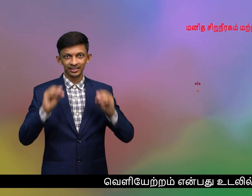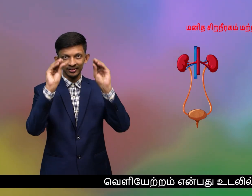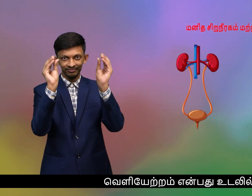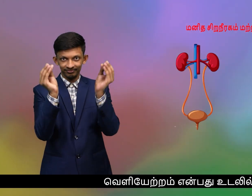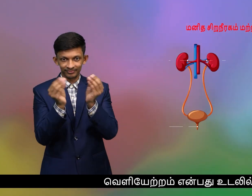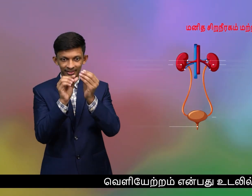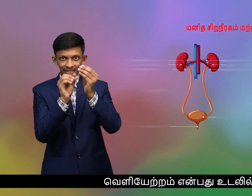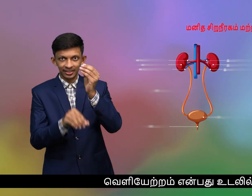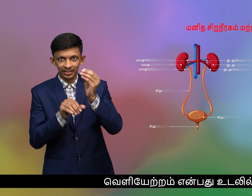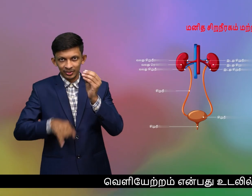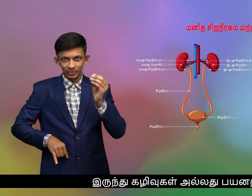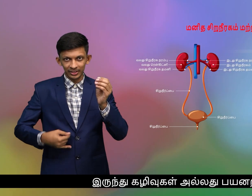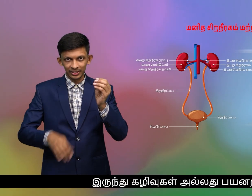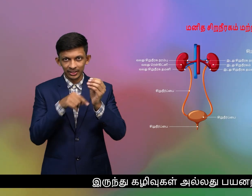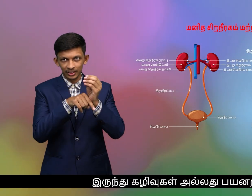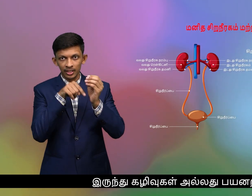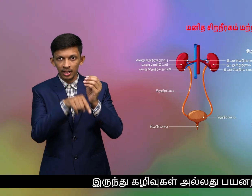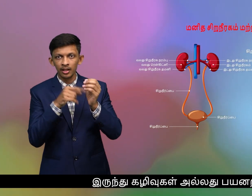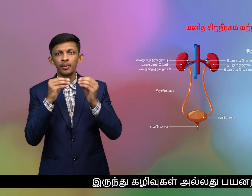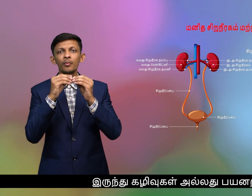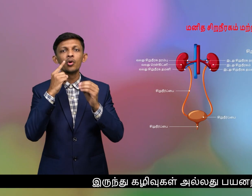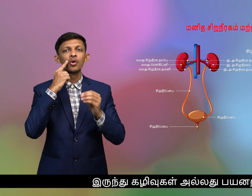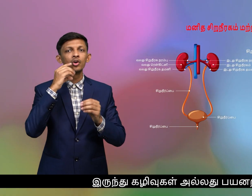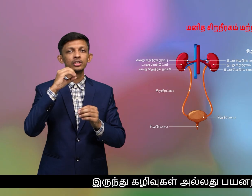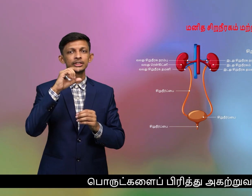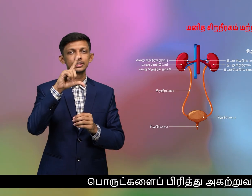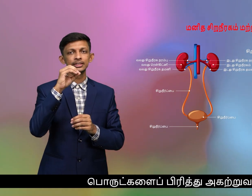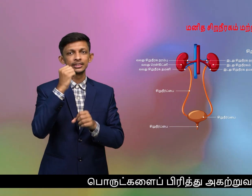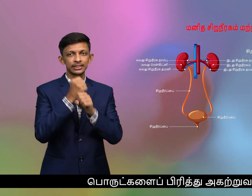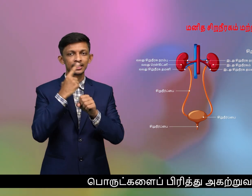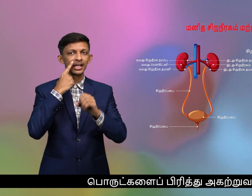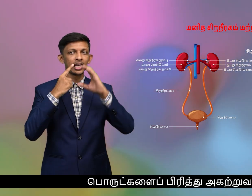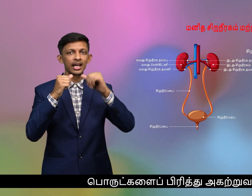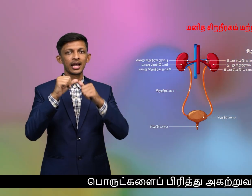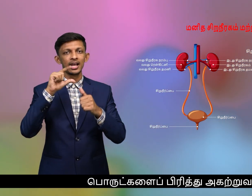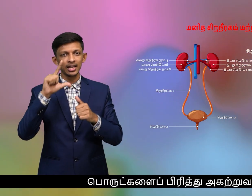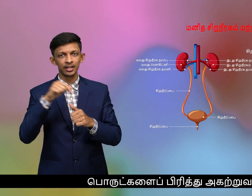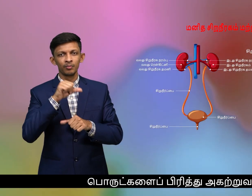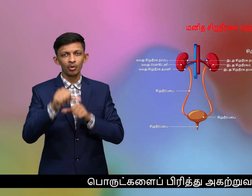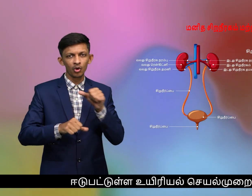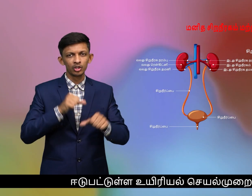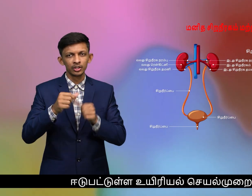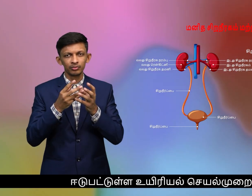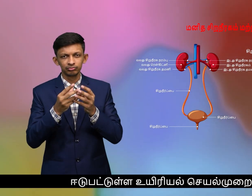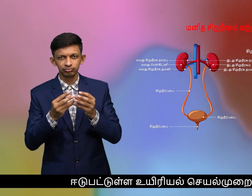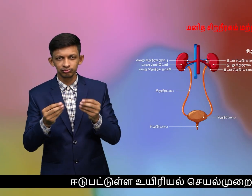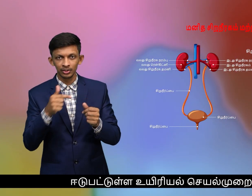வெளியேற்றம் என்பது உடலில் இருந்து கழிவுகள் அல்லது பயனற்ற பொருட்களை பிரித்து அகற்றுவதில் ஈடுபட்டுள்ள